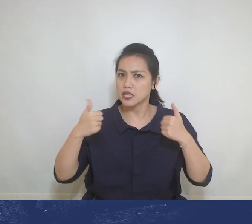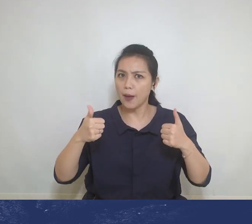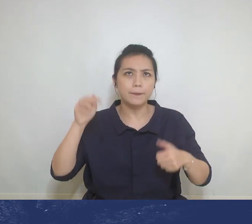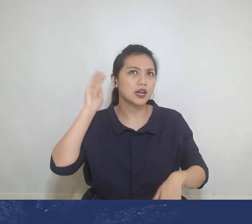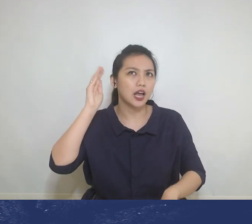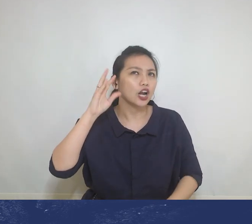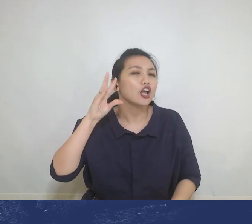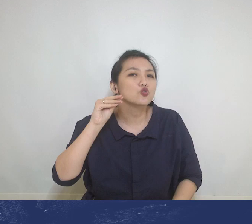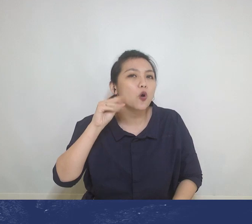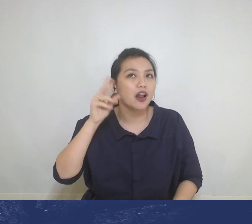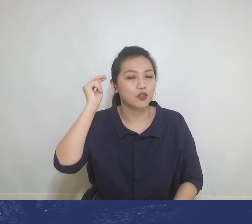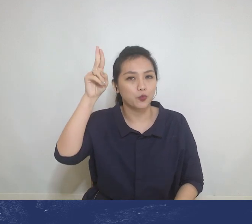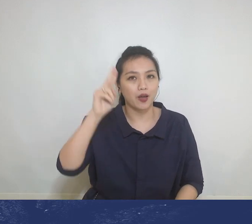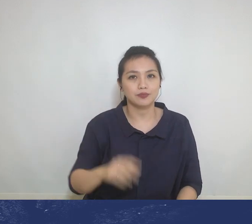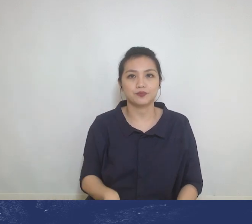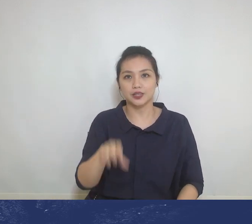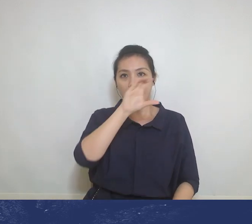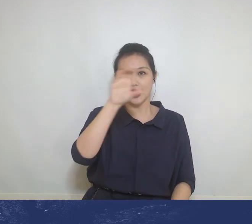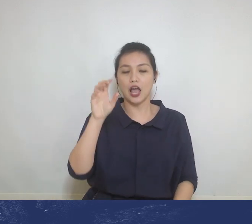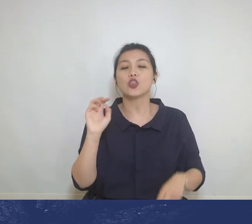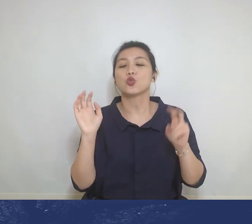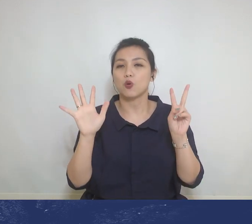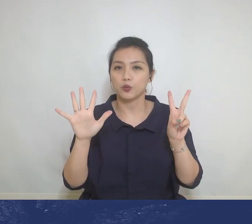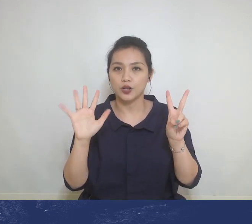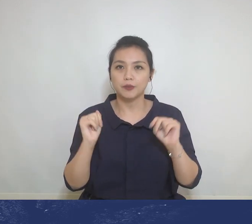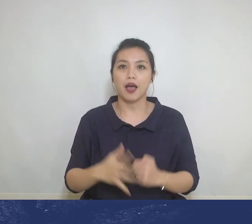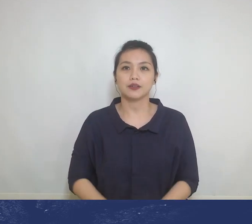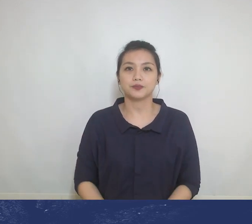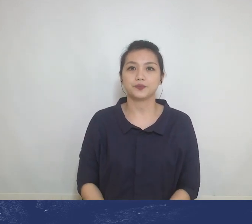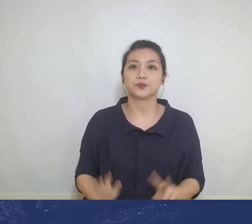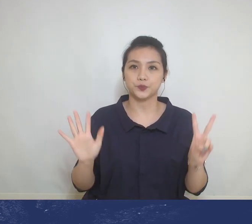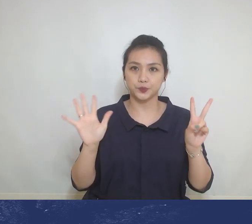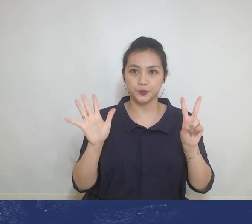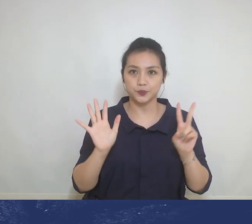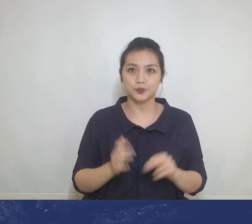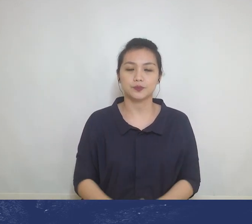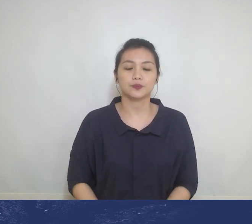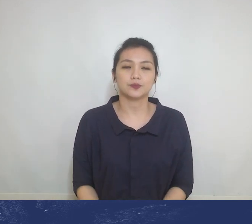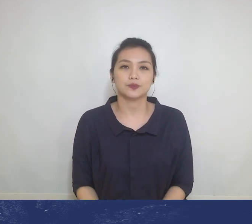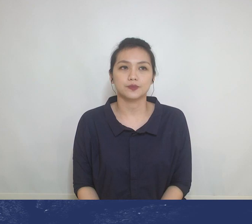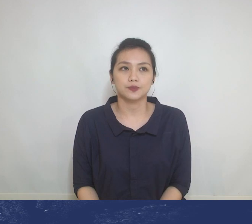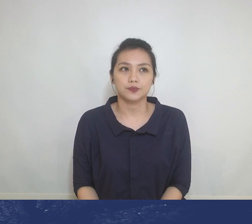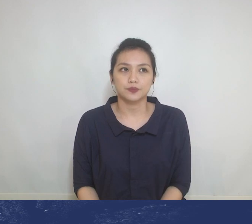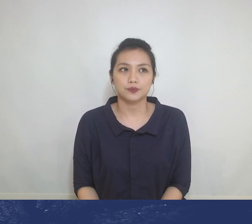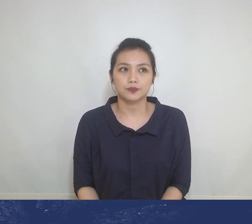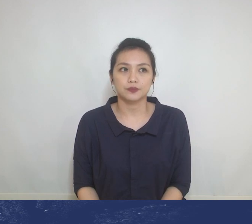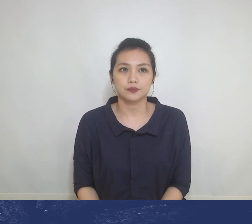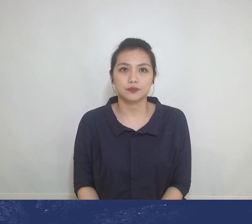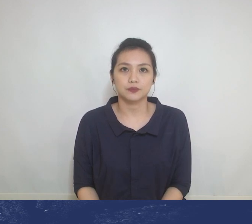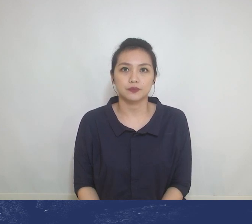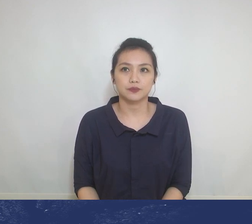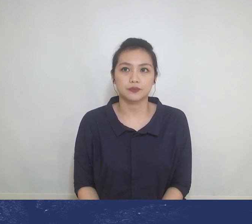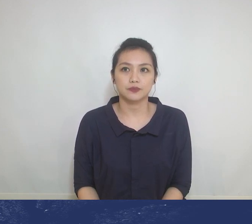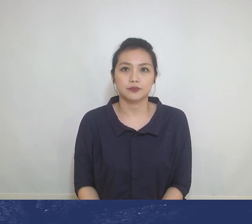kita sudah tenang. Ayat 25 berkata begini. Ketika orang itu melihat bahwa ia tidak dapat